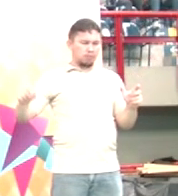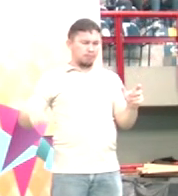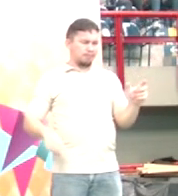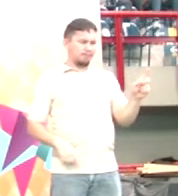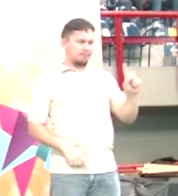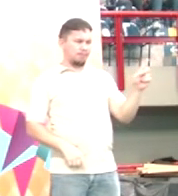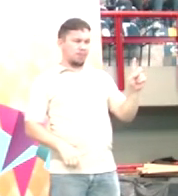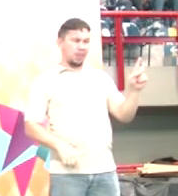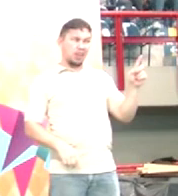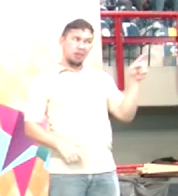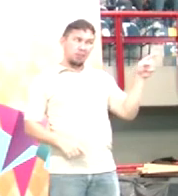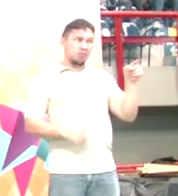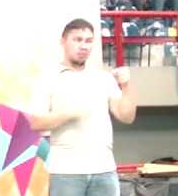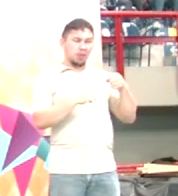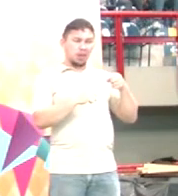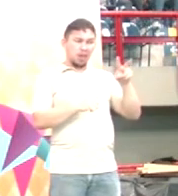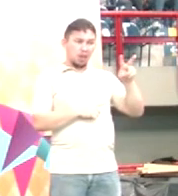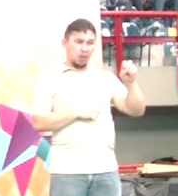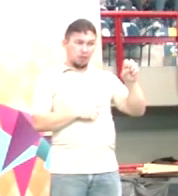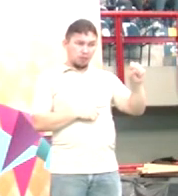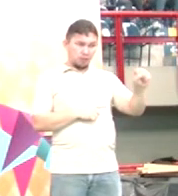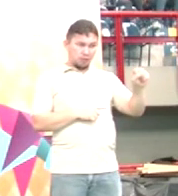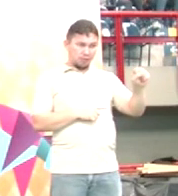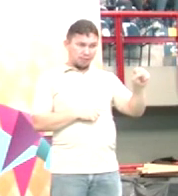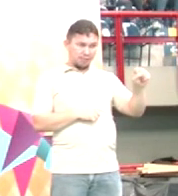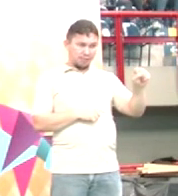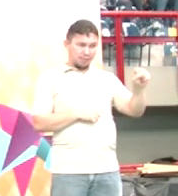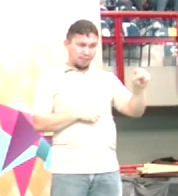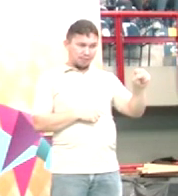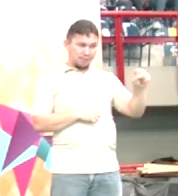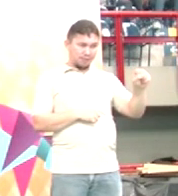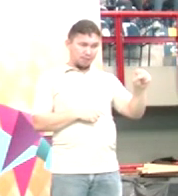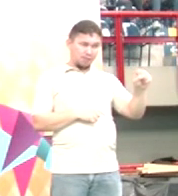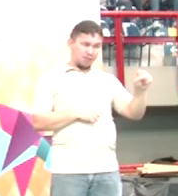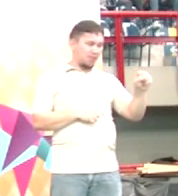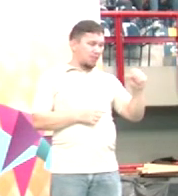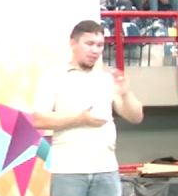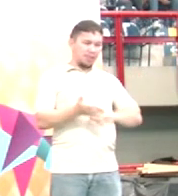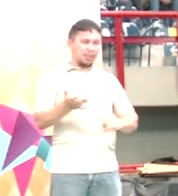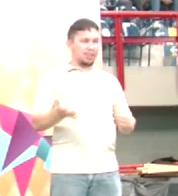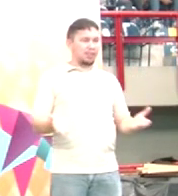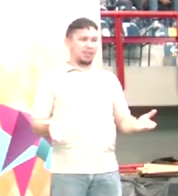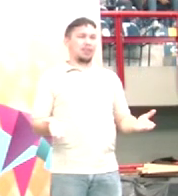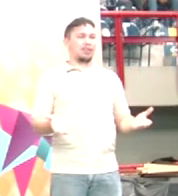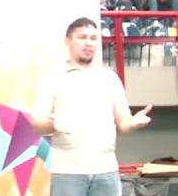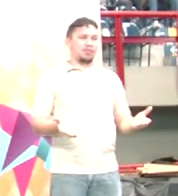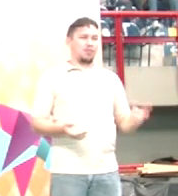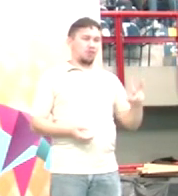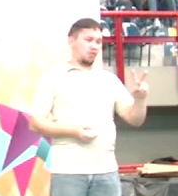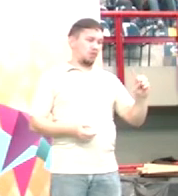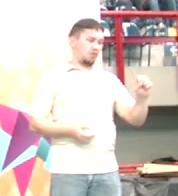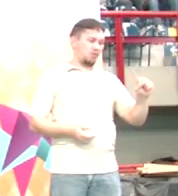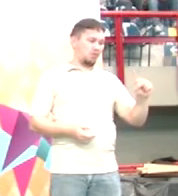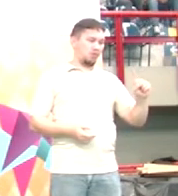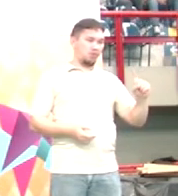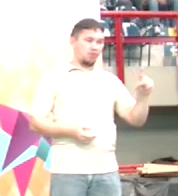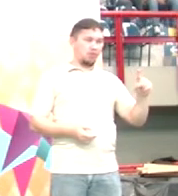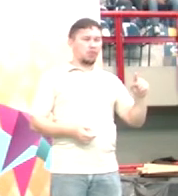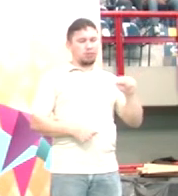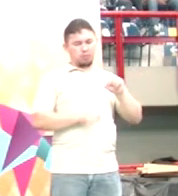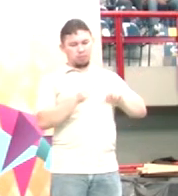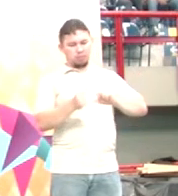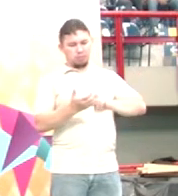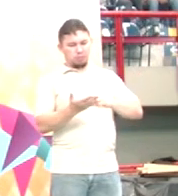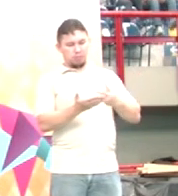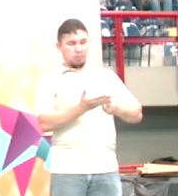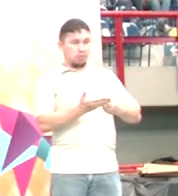pessoal, que é o vós, nem as bíblias contemporâneas se usa mais. Até as Bíblias já estão